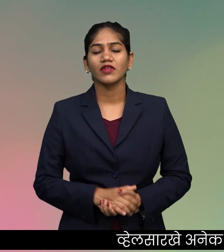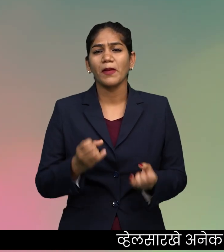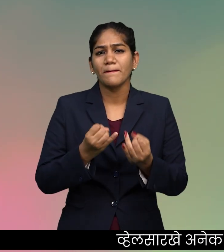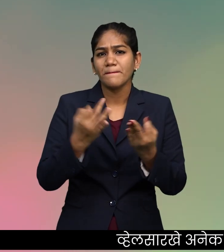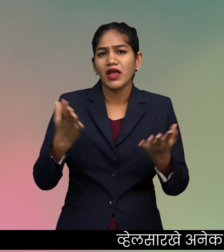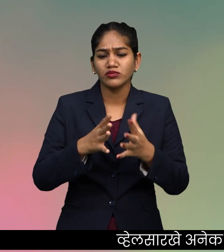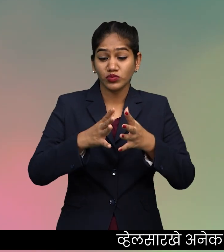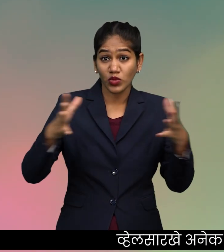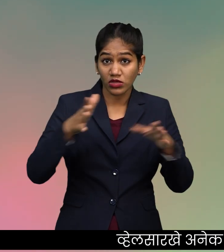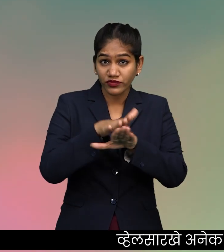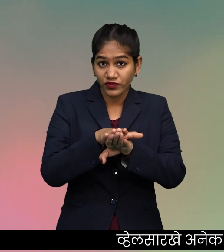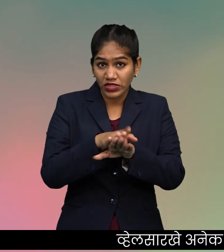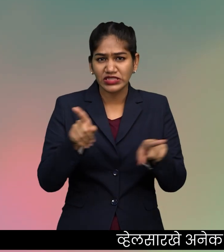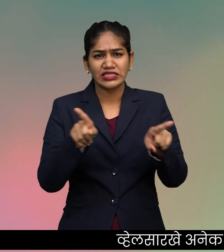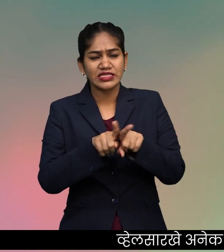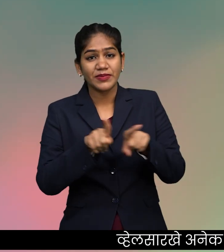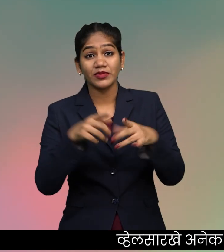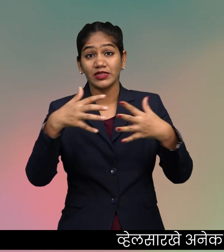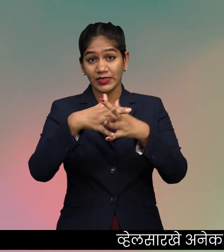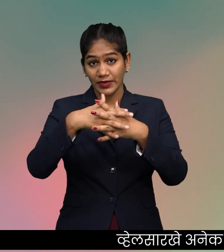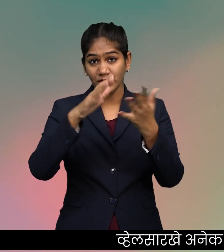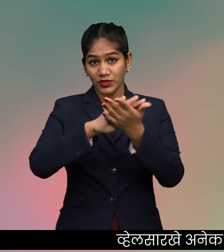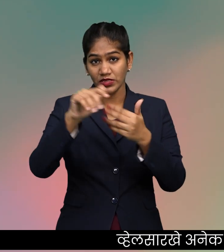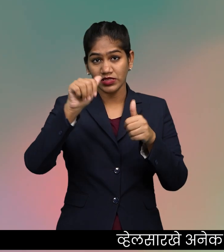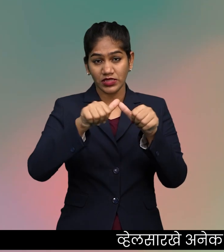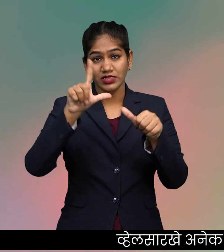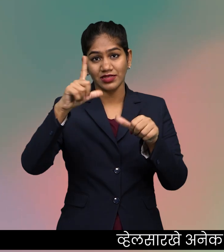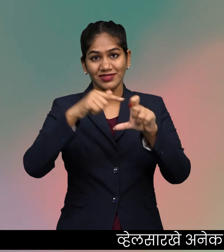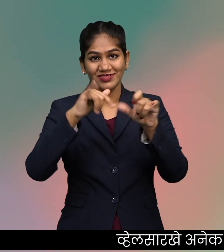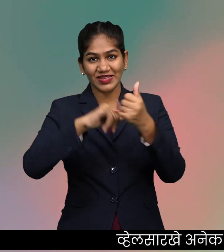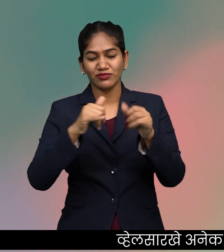व्हेलसारखे अनेक मोठे मासे नामशेष होत आहेत.